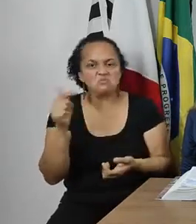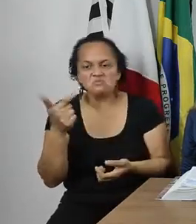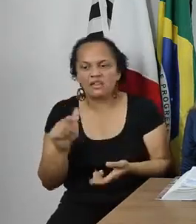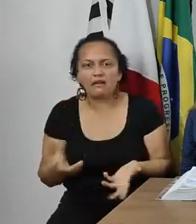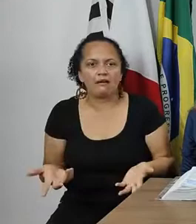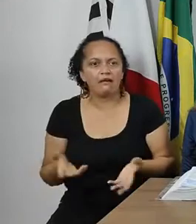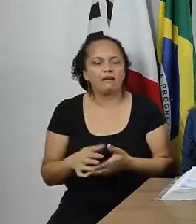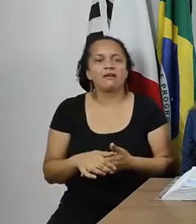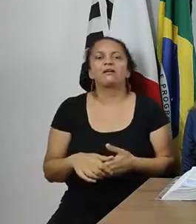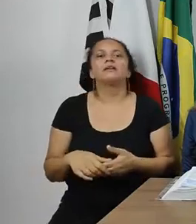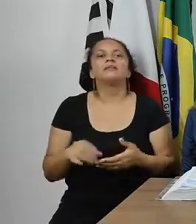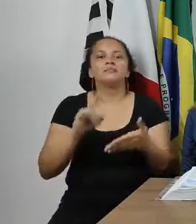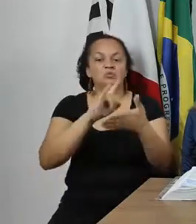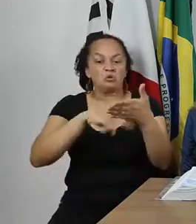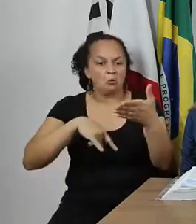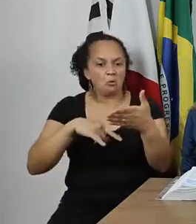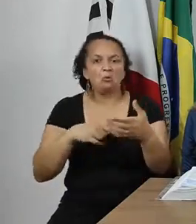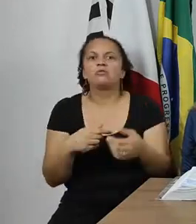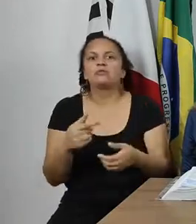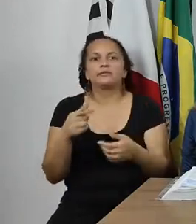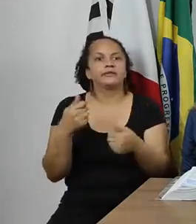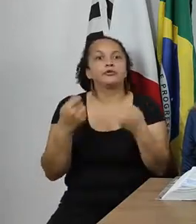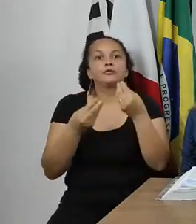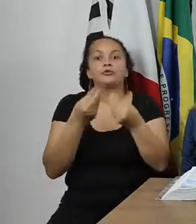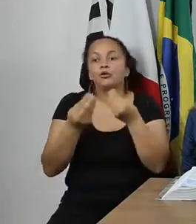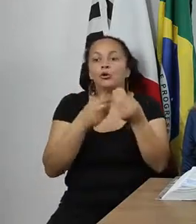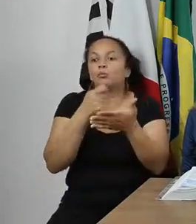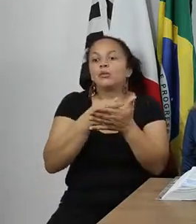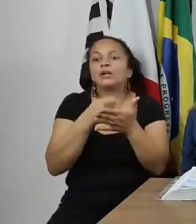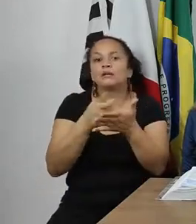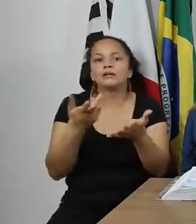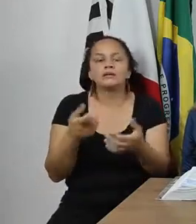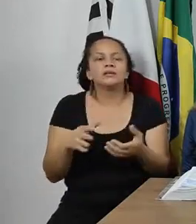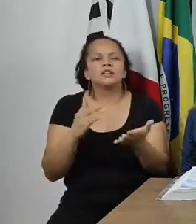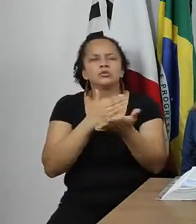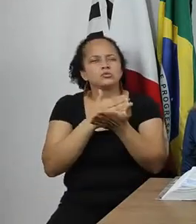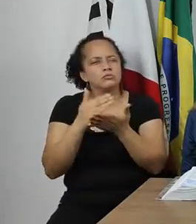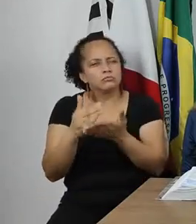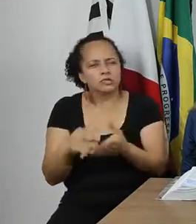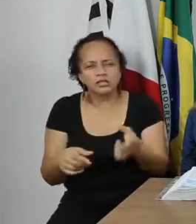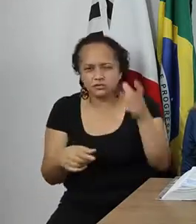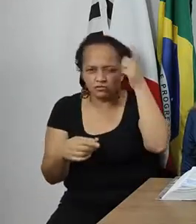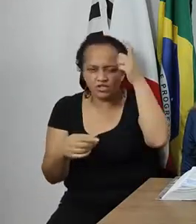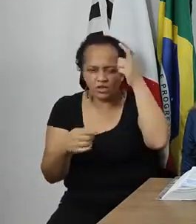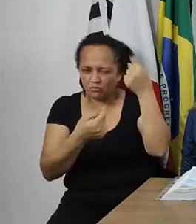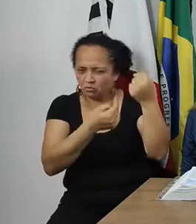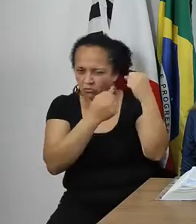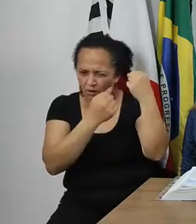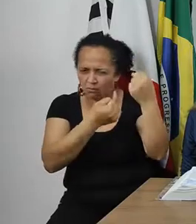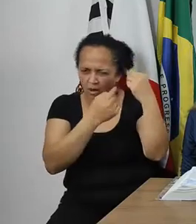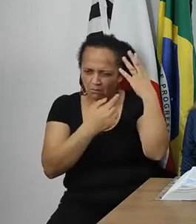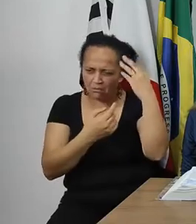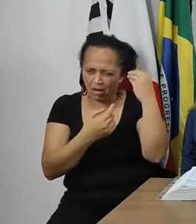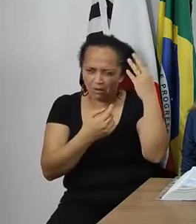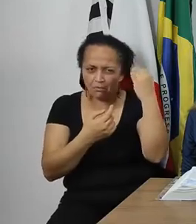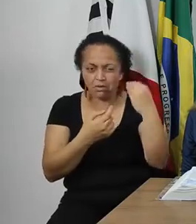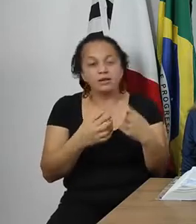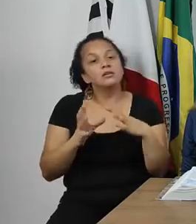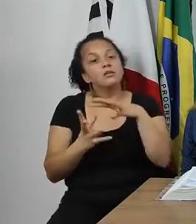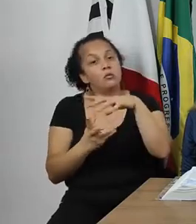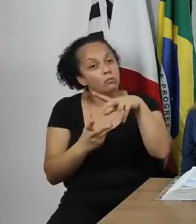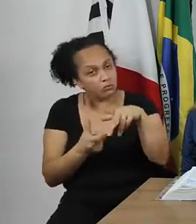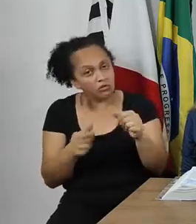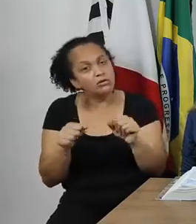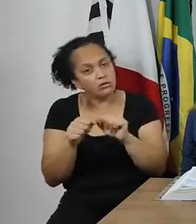as sofismas do diabo na nossa mente e também na ideologia desse mundo. Porque o que o mundo